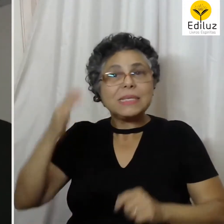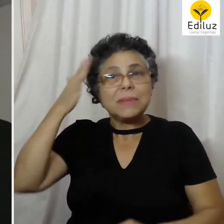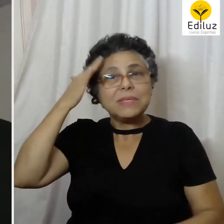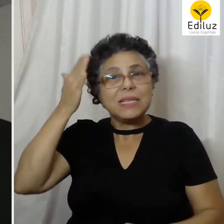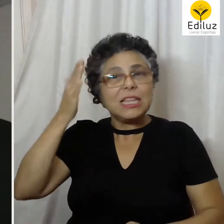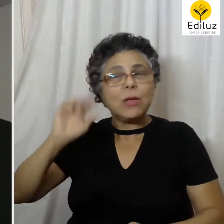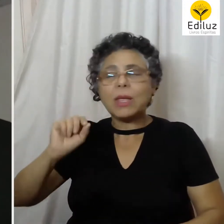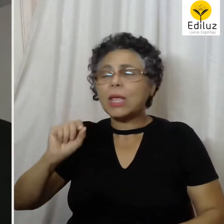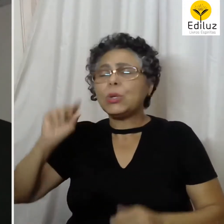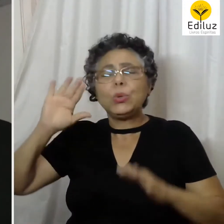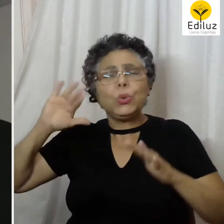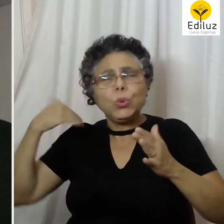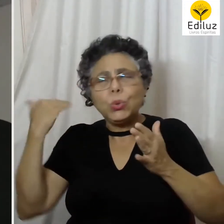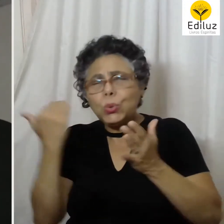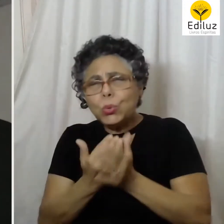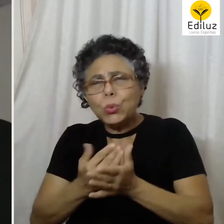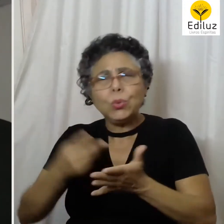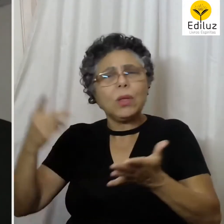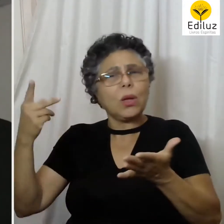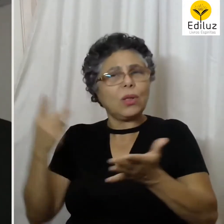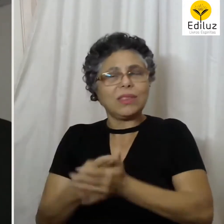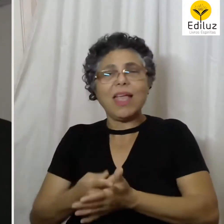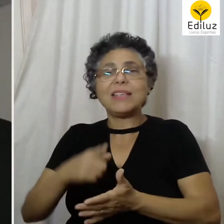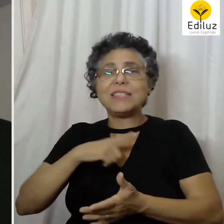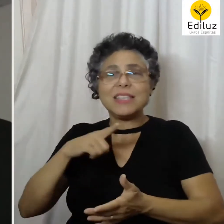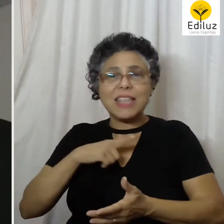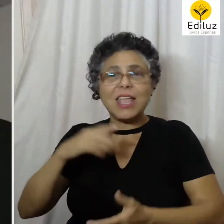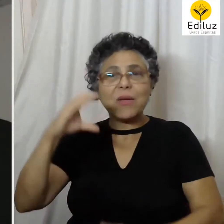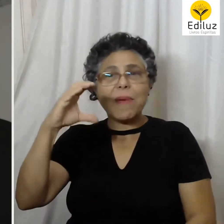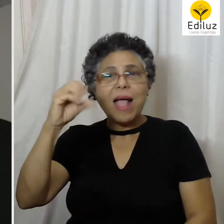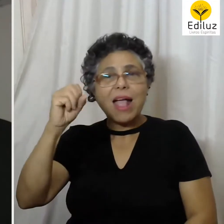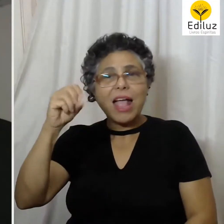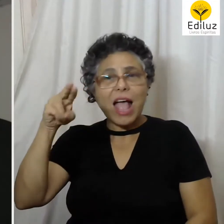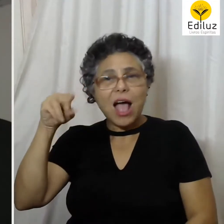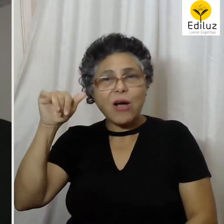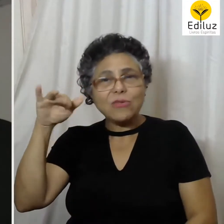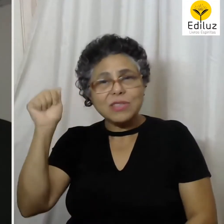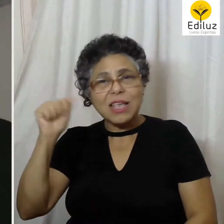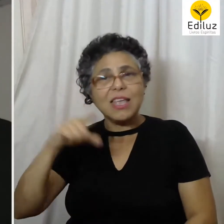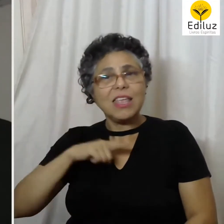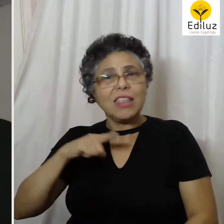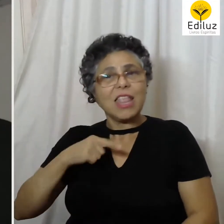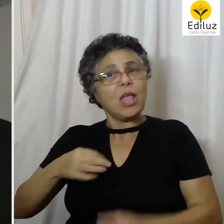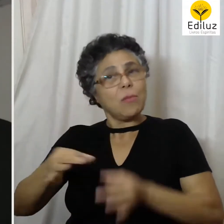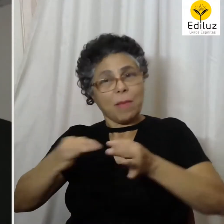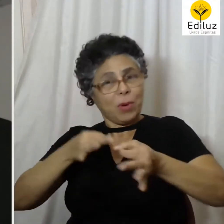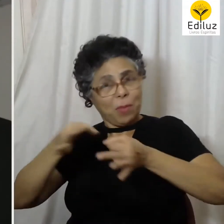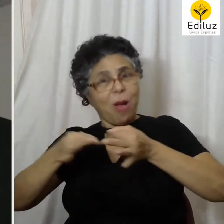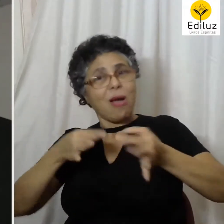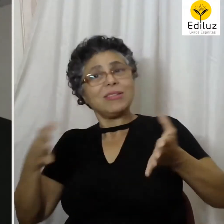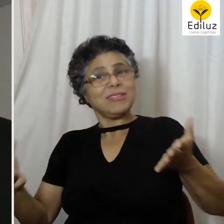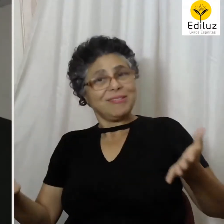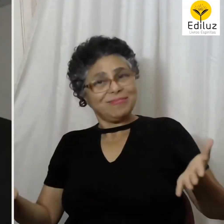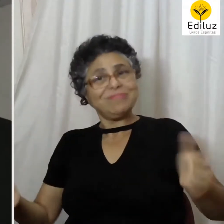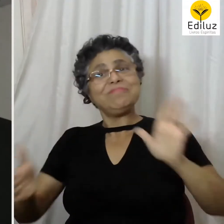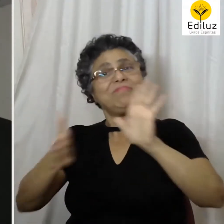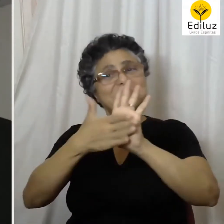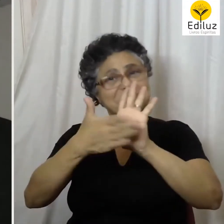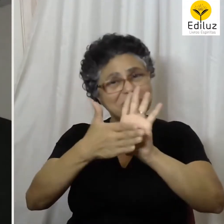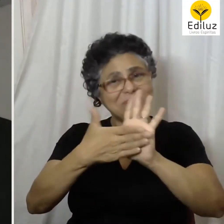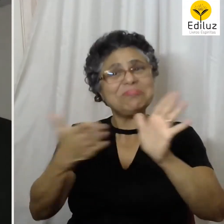acontece tem uma causa e que tem um propósito, tem um fim. A finalidade é